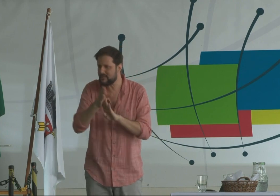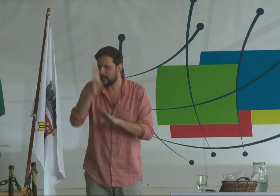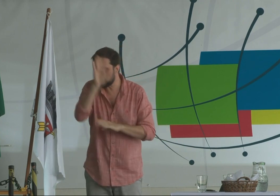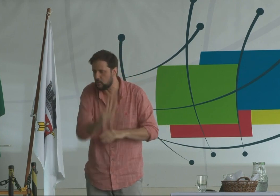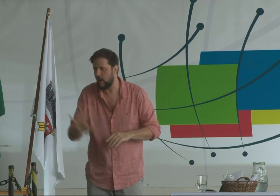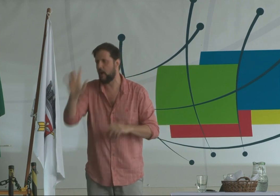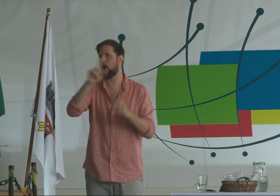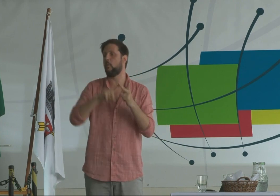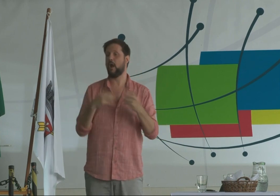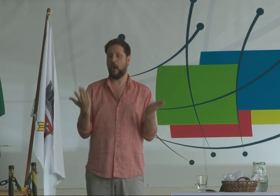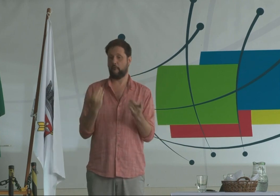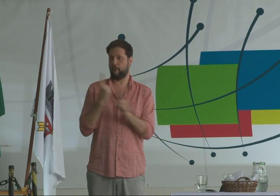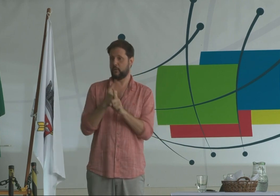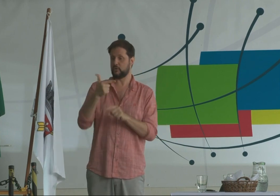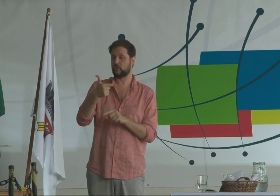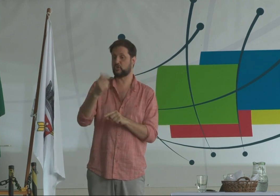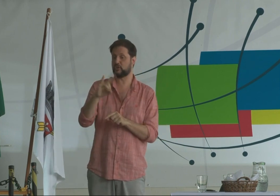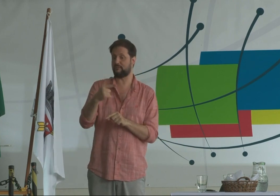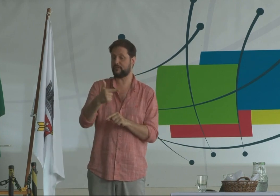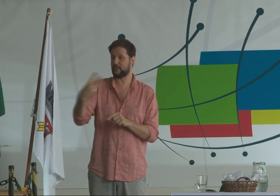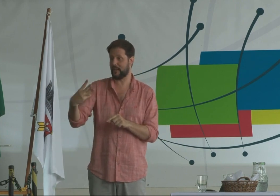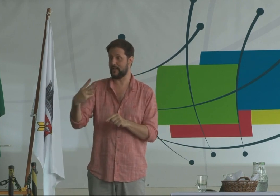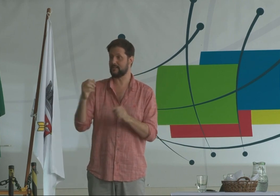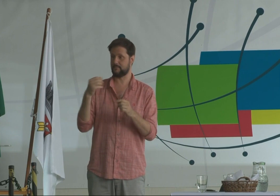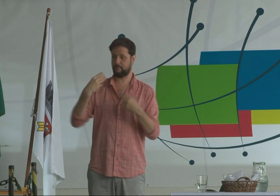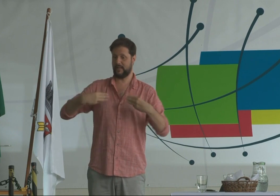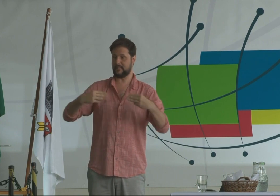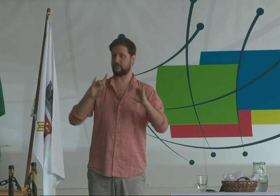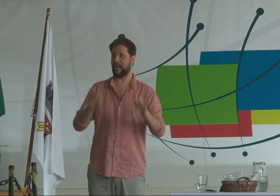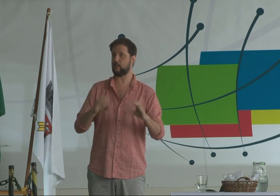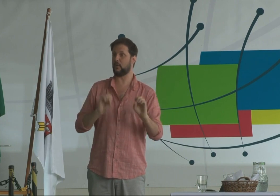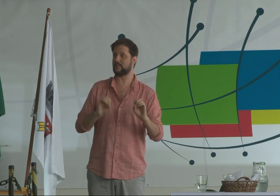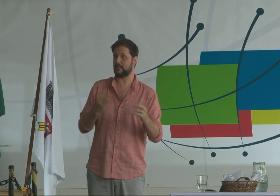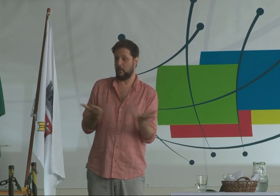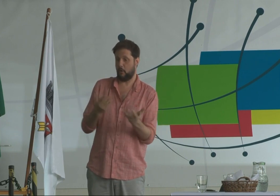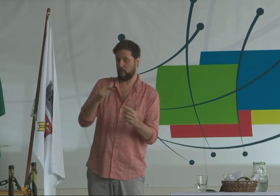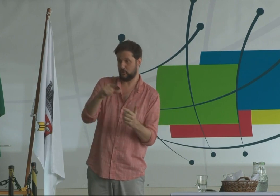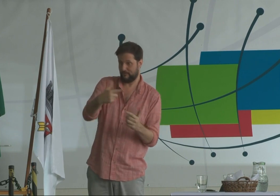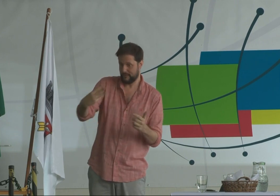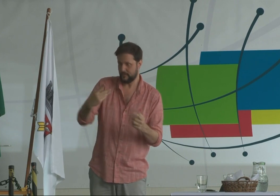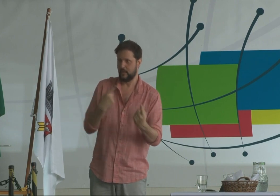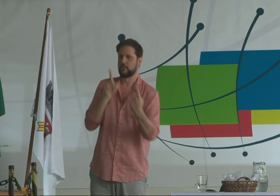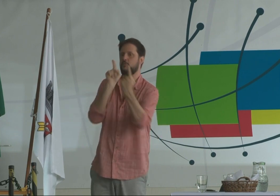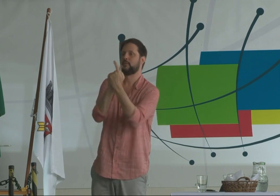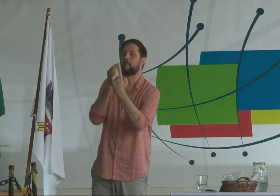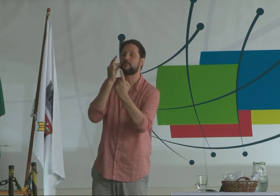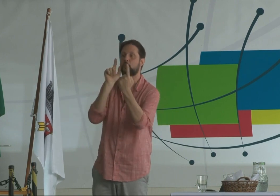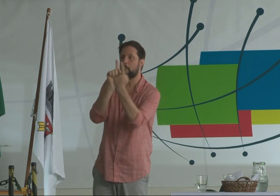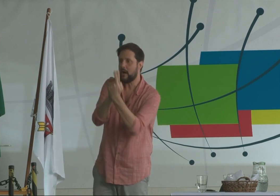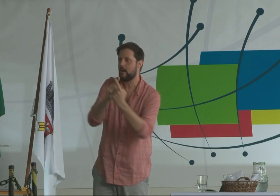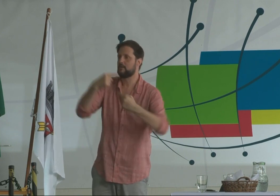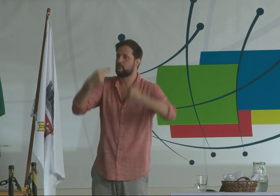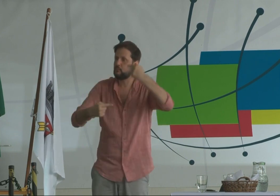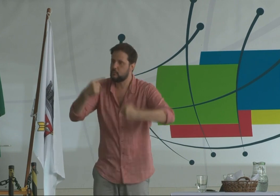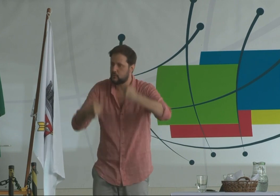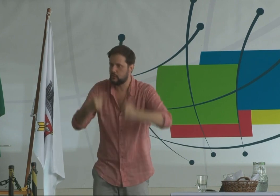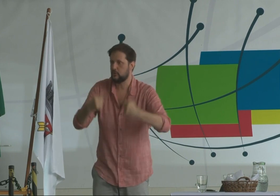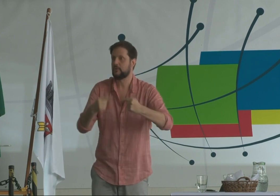Lá no CNE, eu vou estar com eles agora, dia 23, no Ministério da Educação. Vou estar contando pessoalmente com eles. Vai estar